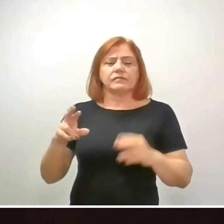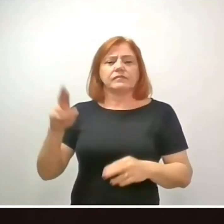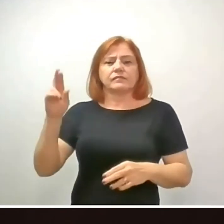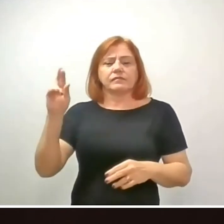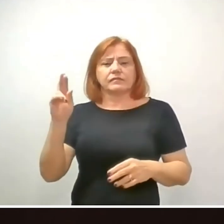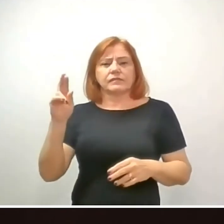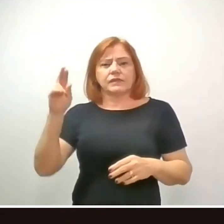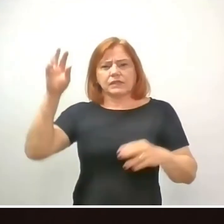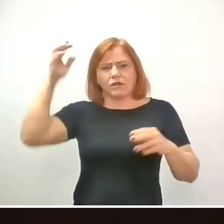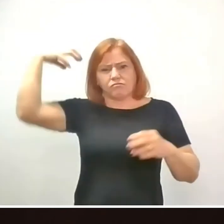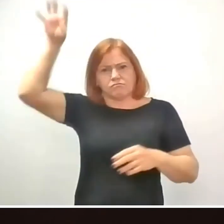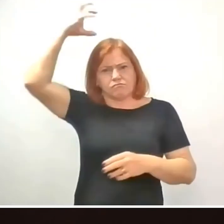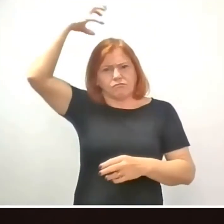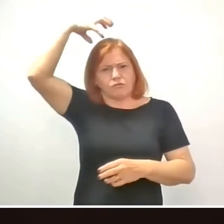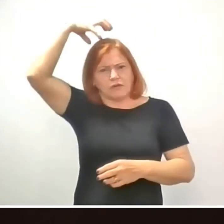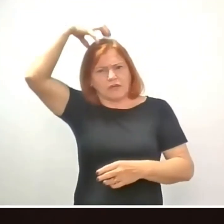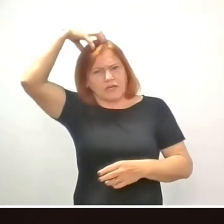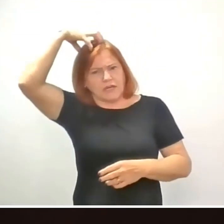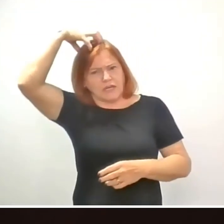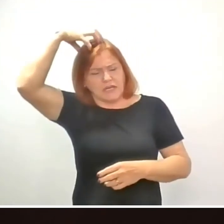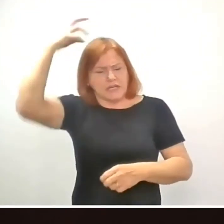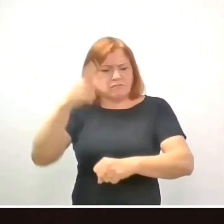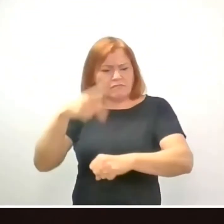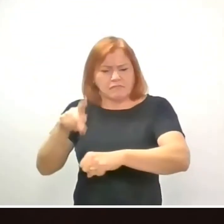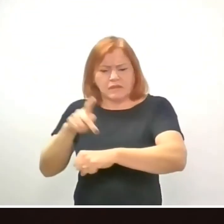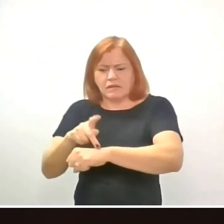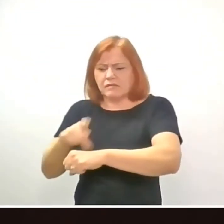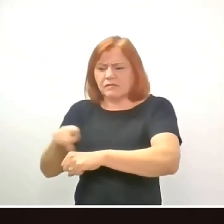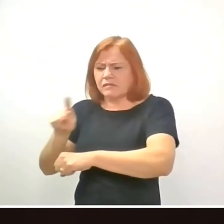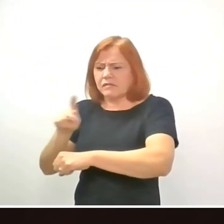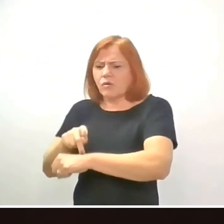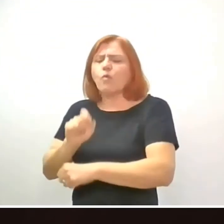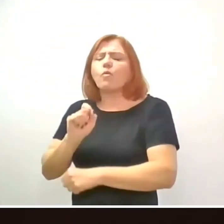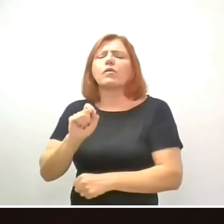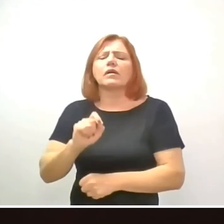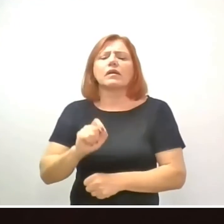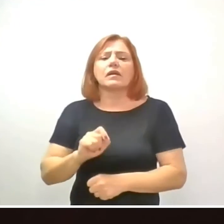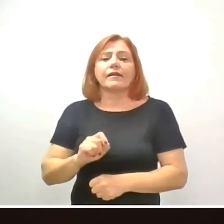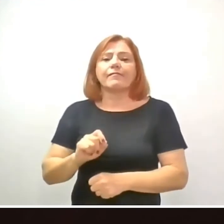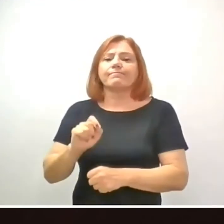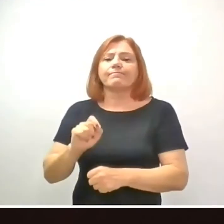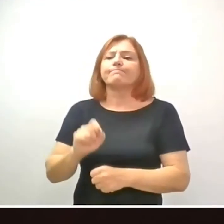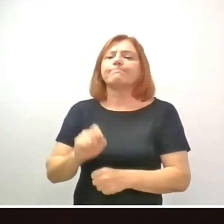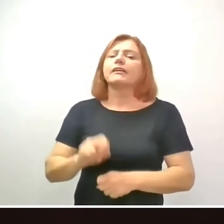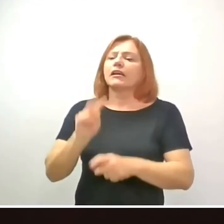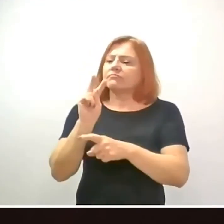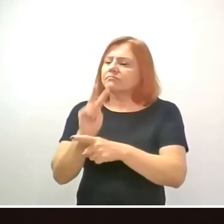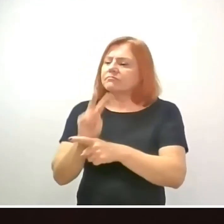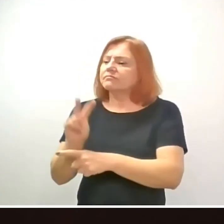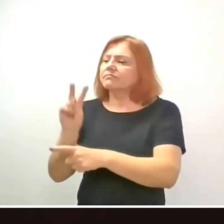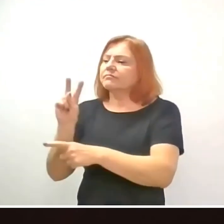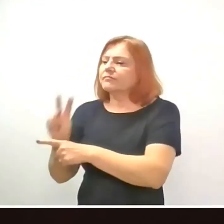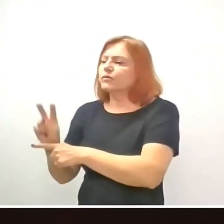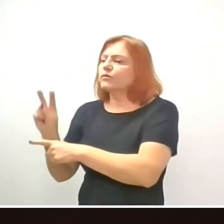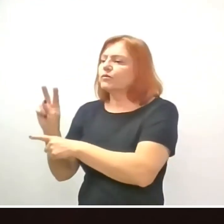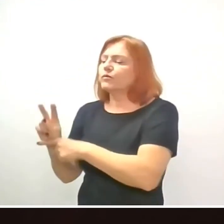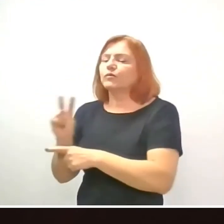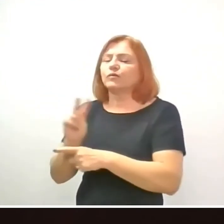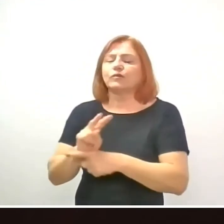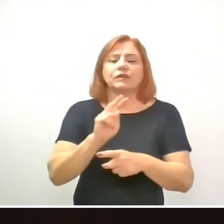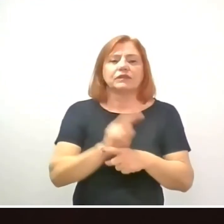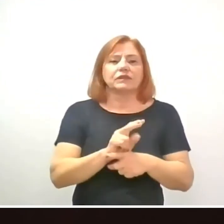cuide. A rede de cuidados. Graças a Deus nós temos uma rede de cuidados. Nós temos